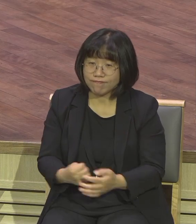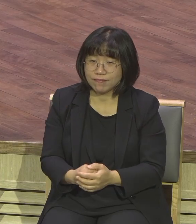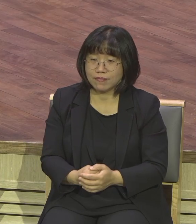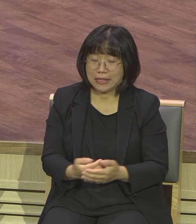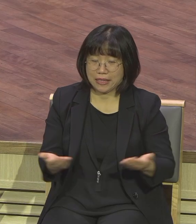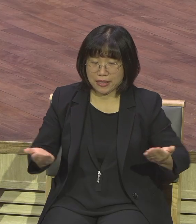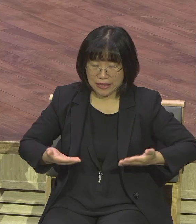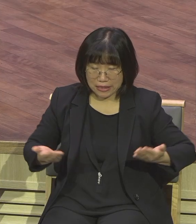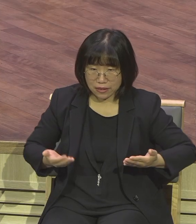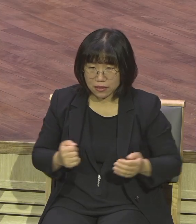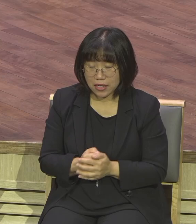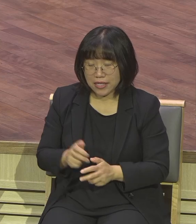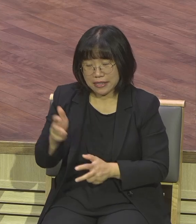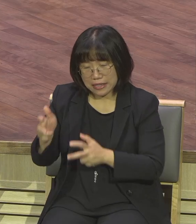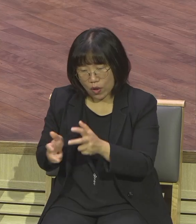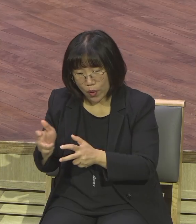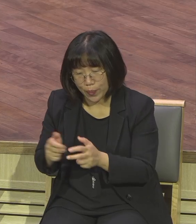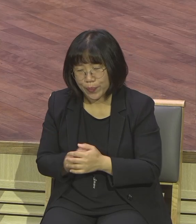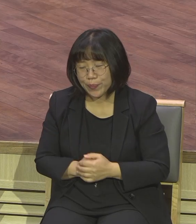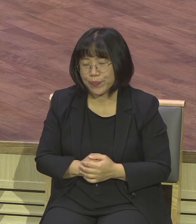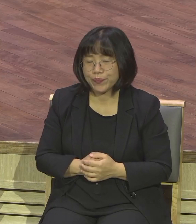직장 생활도 했고 사업도 했고